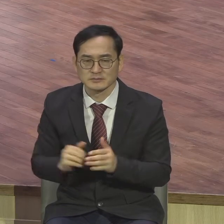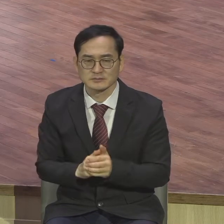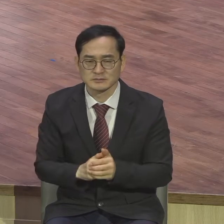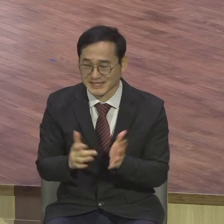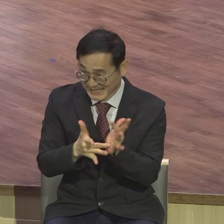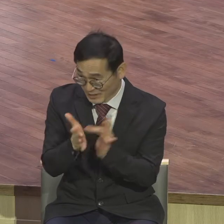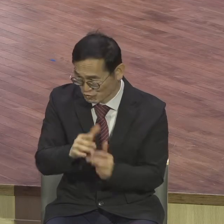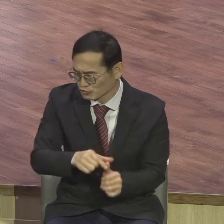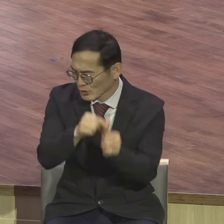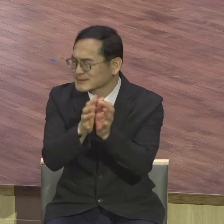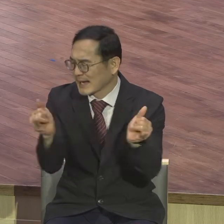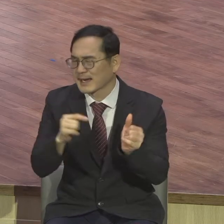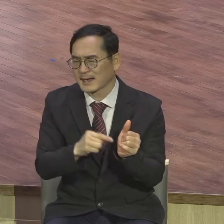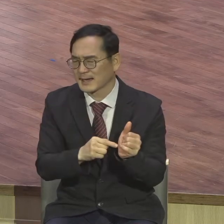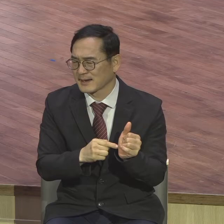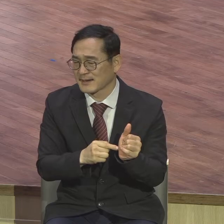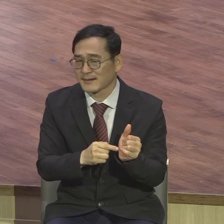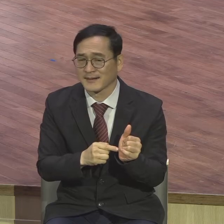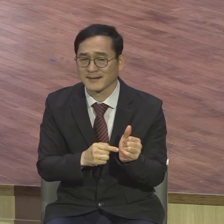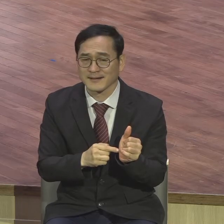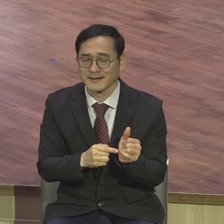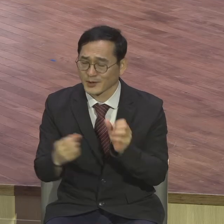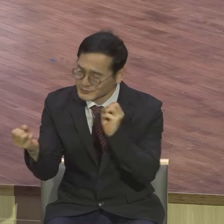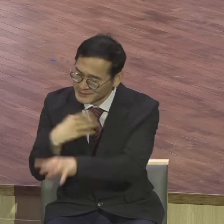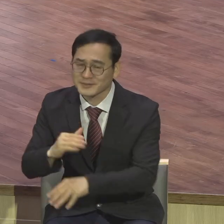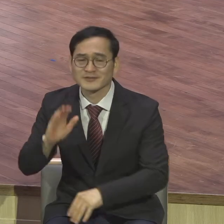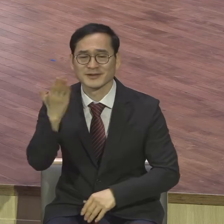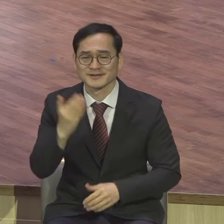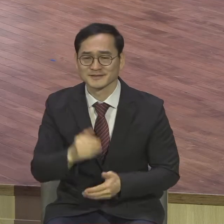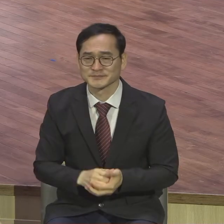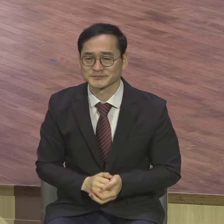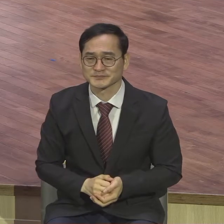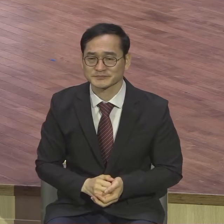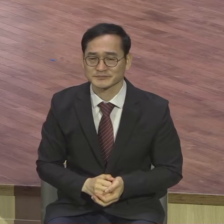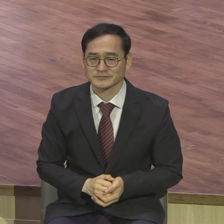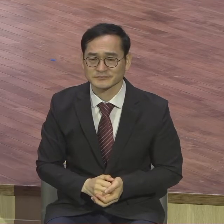예수가 구원자다. 그게 무슨 말이냐 또 그게 뭘 구원했단 말이냐.